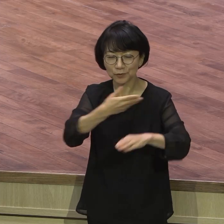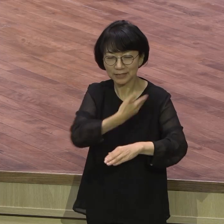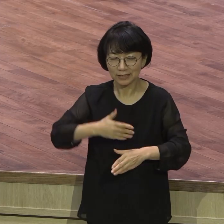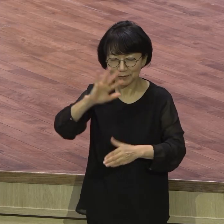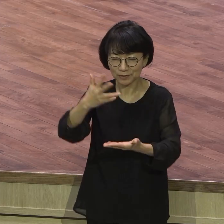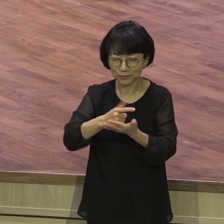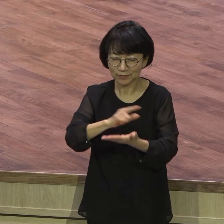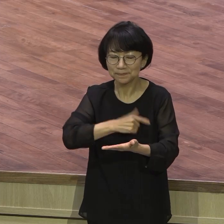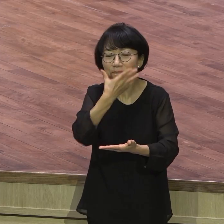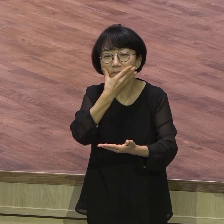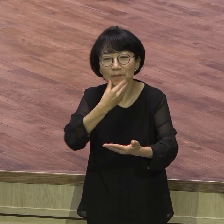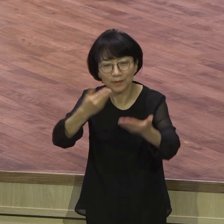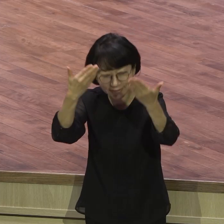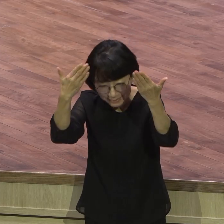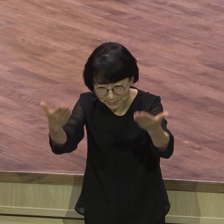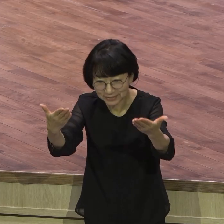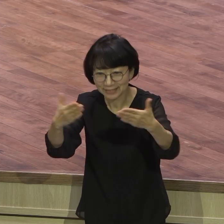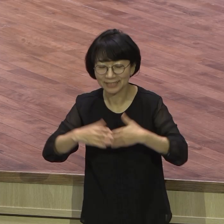축복합니다 자 오늘부터